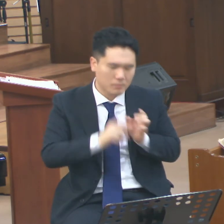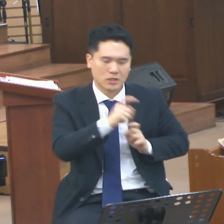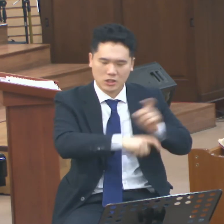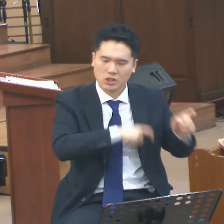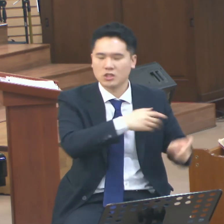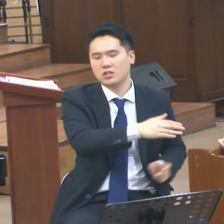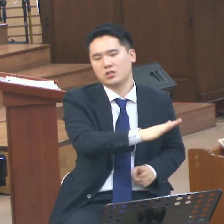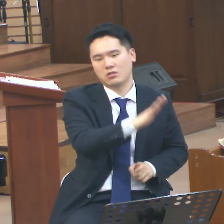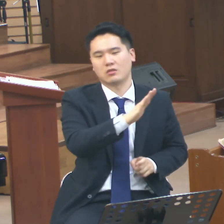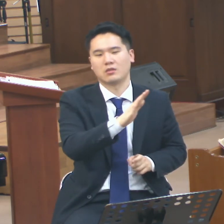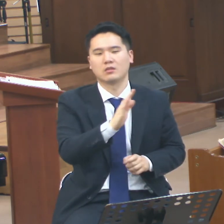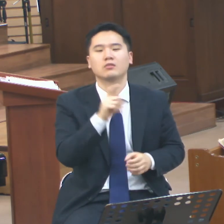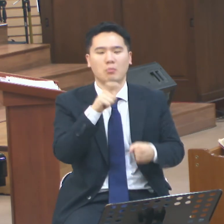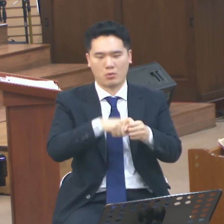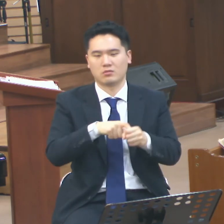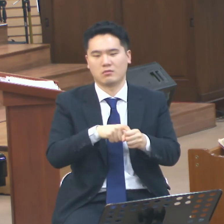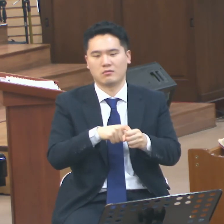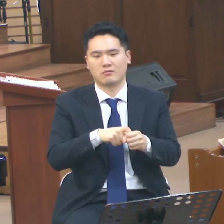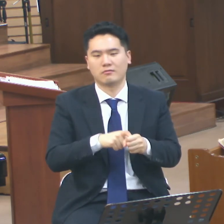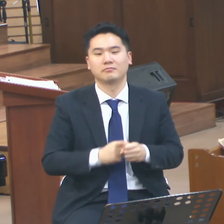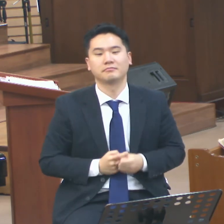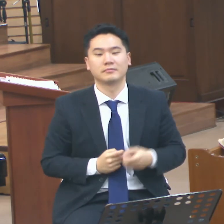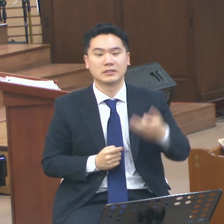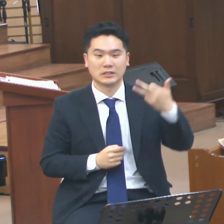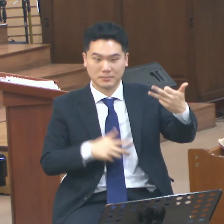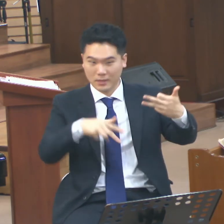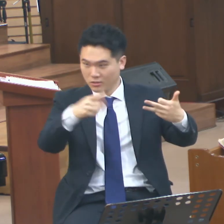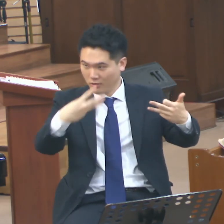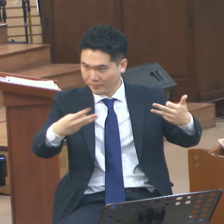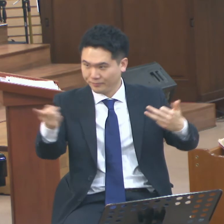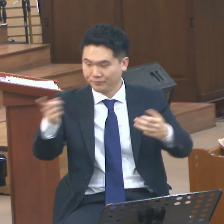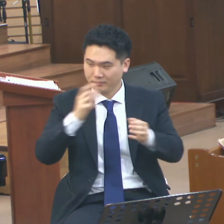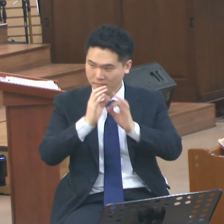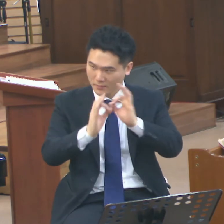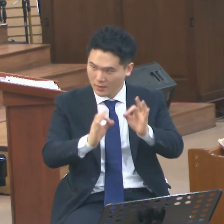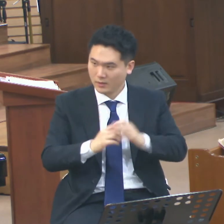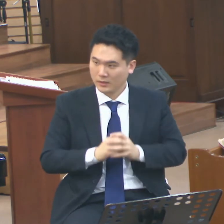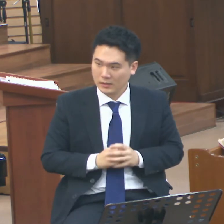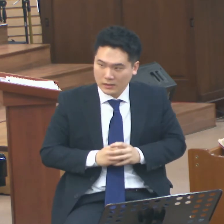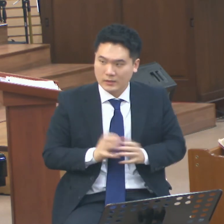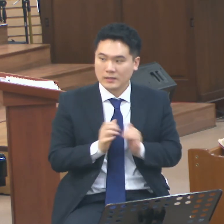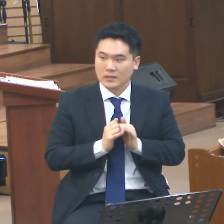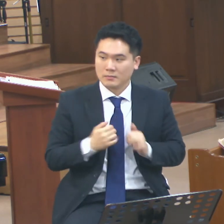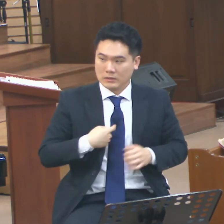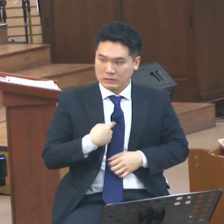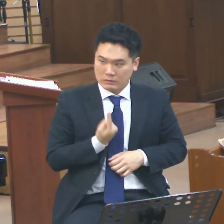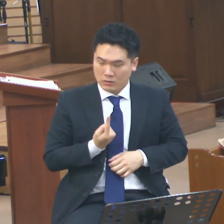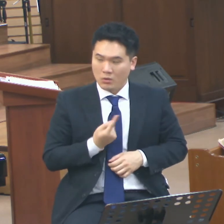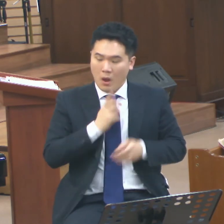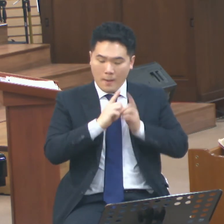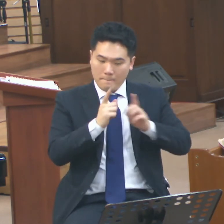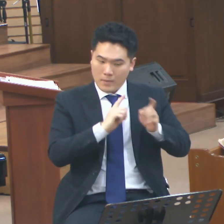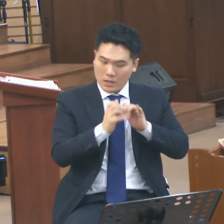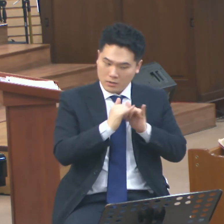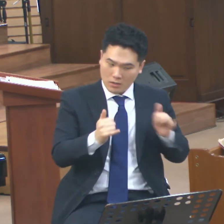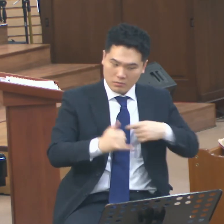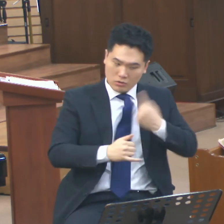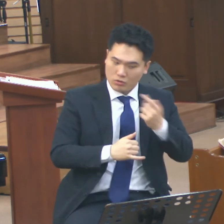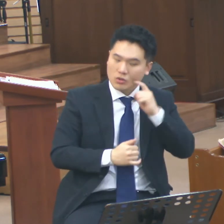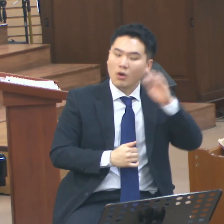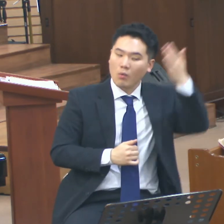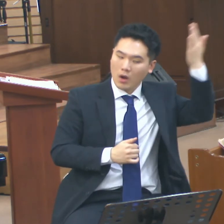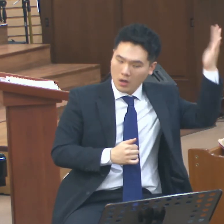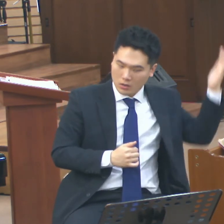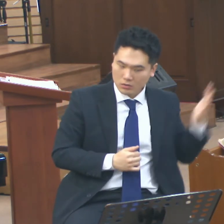그 다음 18절에 또 한 가지 말씀하세요. 스스로 말하는 자는 자기 영광만 구하지만 보내신 이의 영광을 구하는 자는 참되니 그 속에